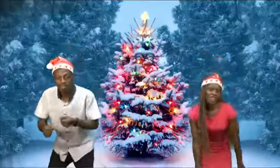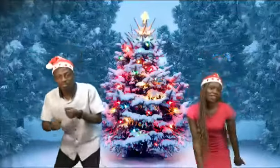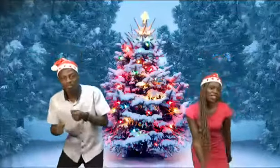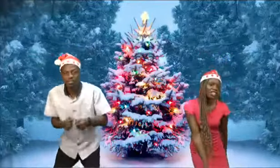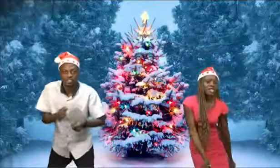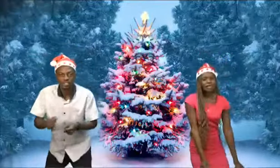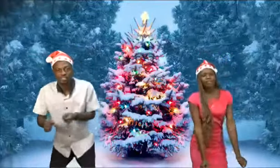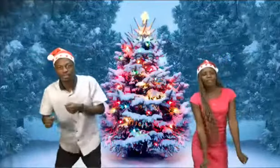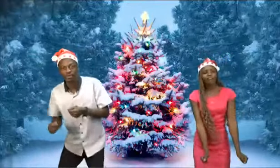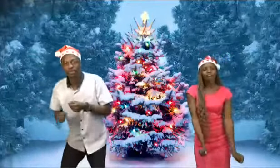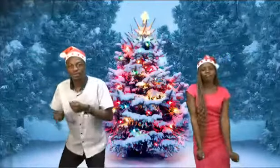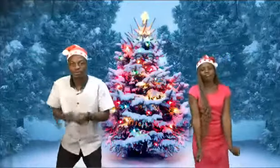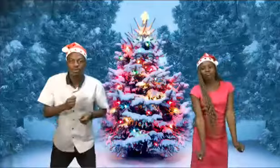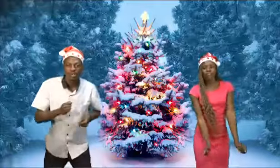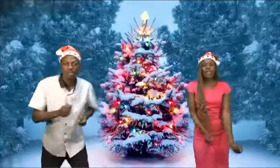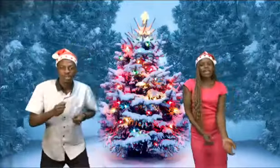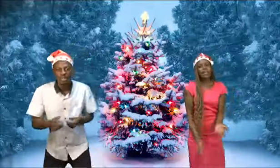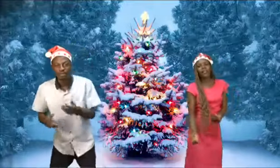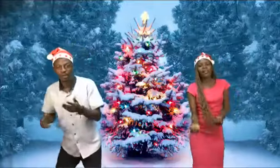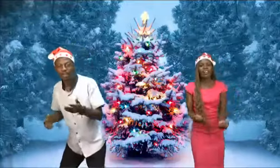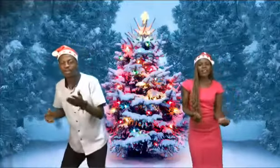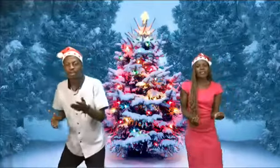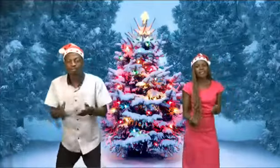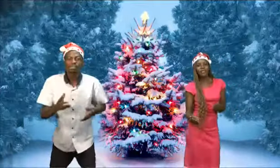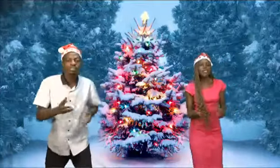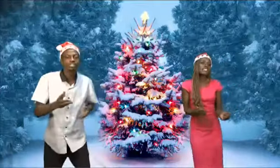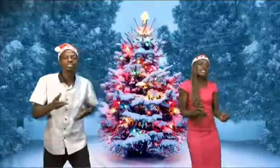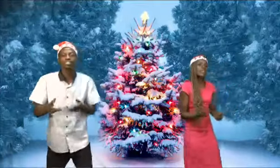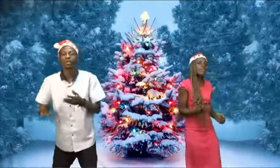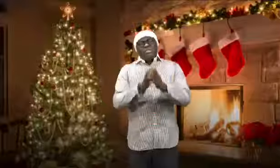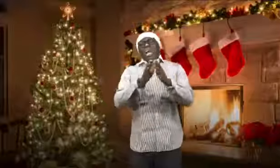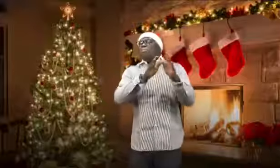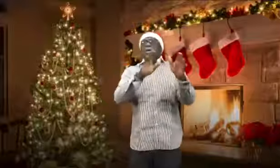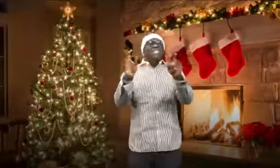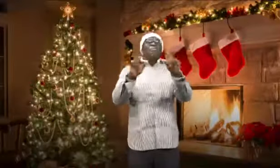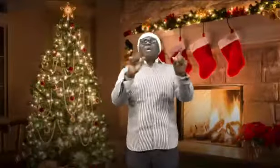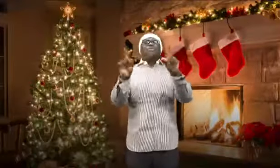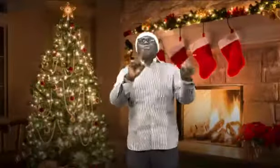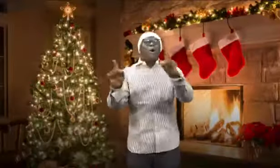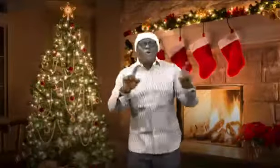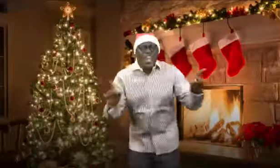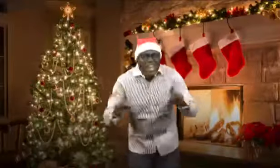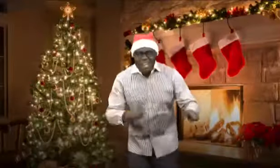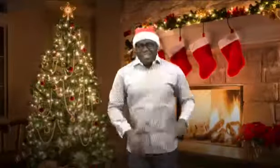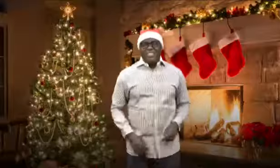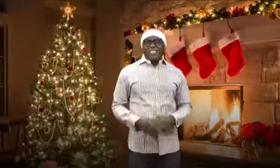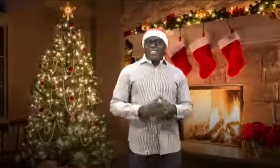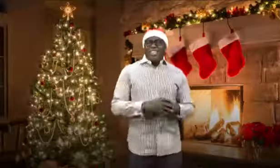fi jo si emi ajo ma tun yo e fi jo si tunde apata ma dupe ore e fi jo si